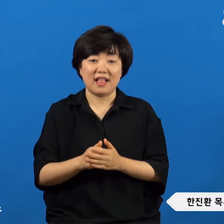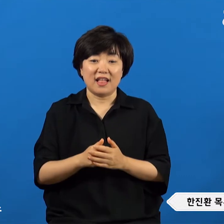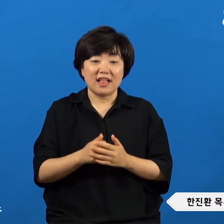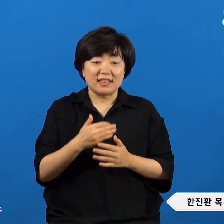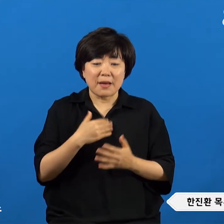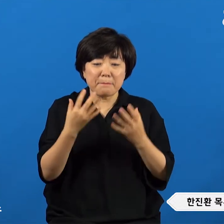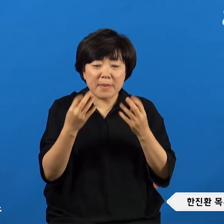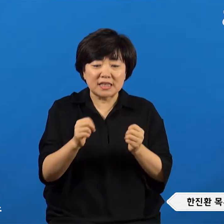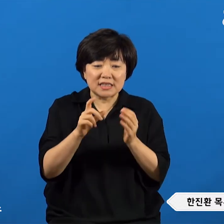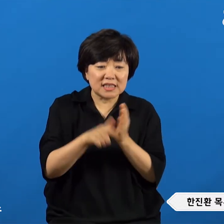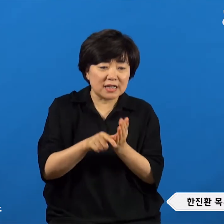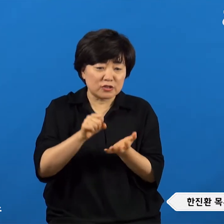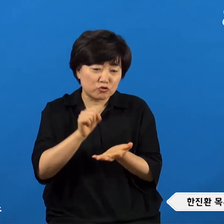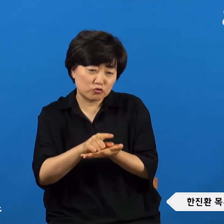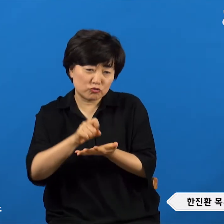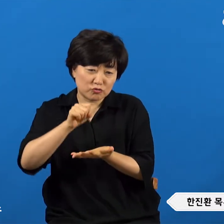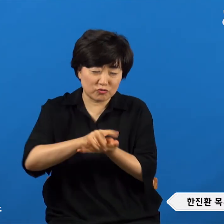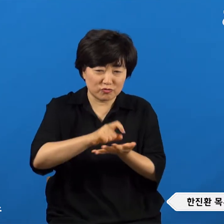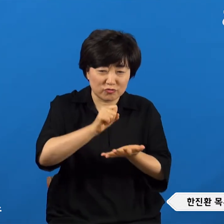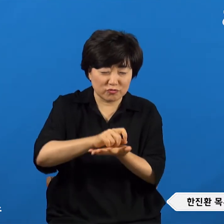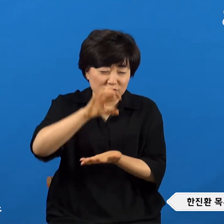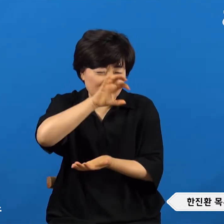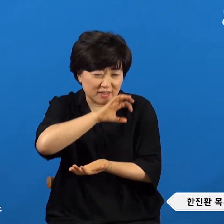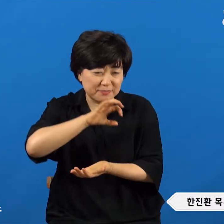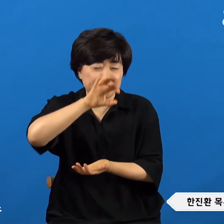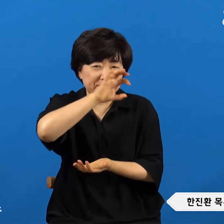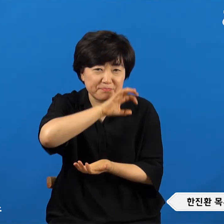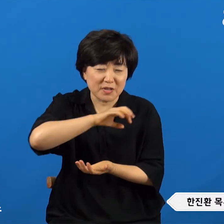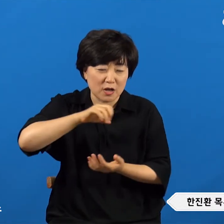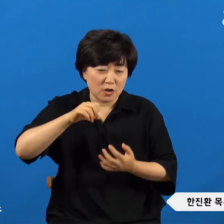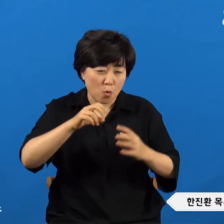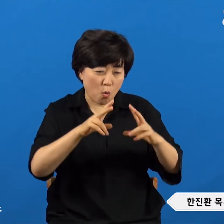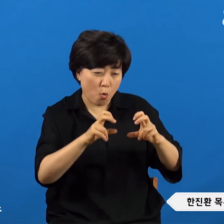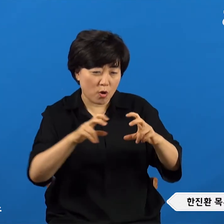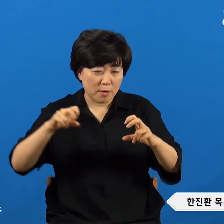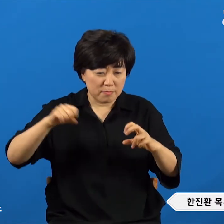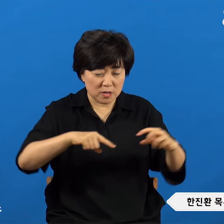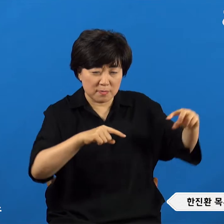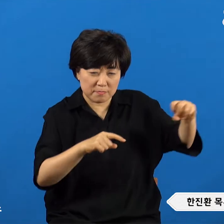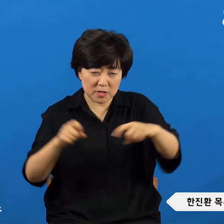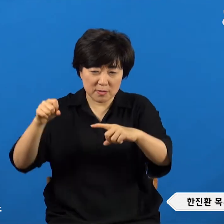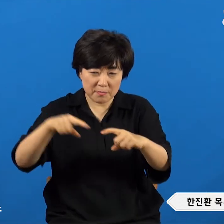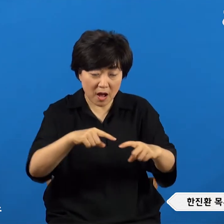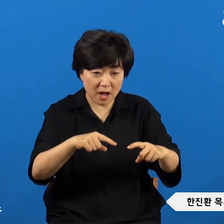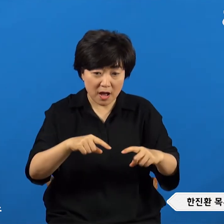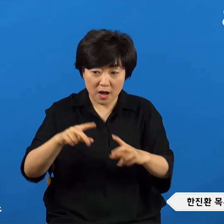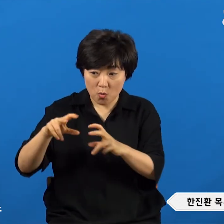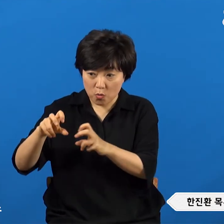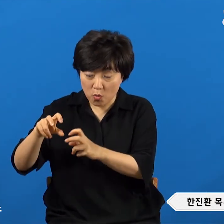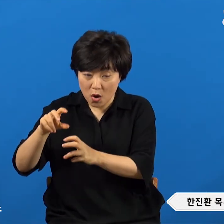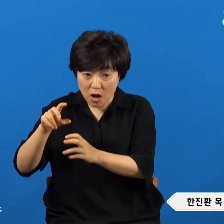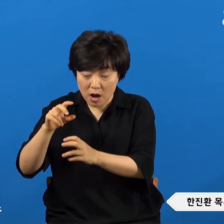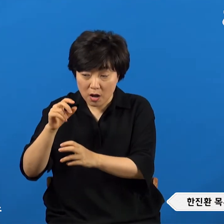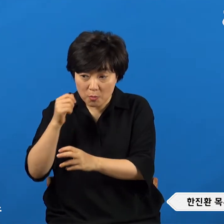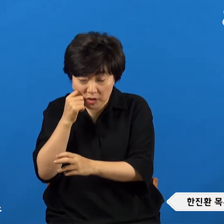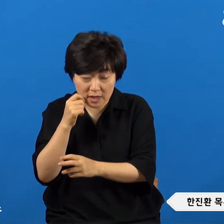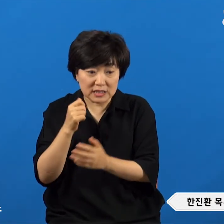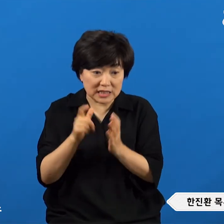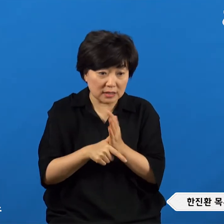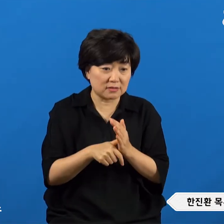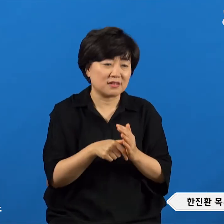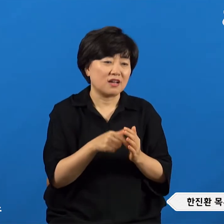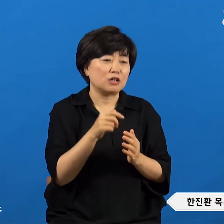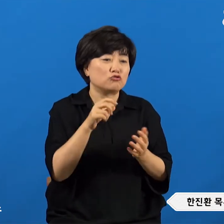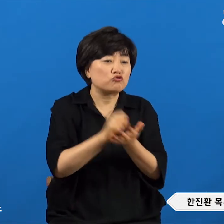많은 시간을 공을 차며 연습한다. 공을 찰 수 없을 때는 축구에 대해 이야기를 한다. 축구에 대해